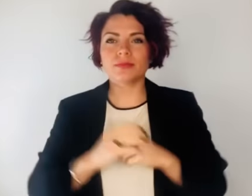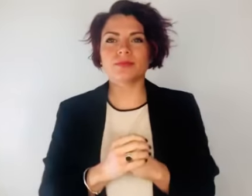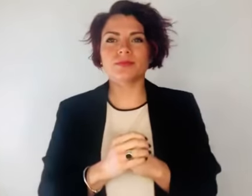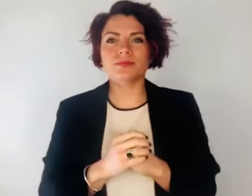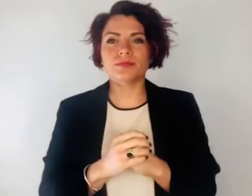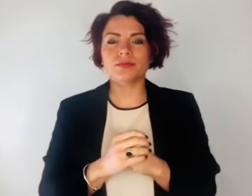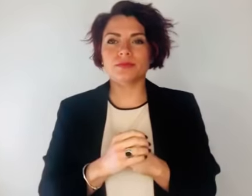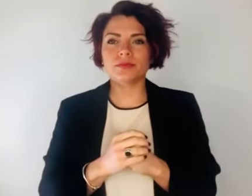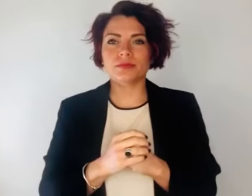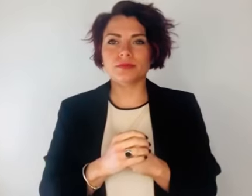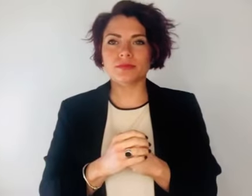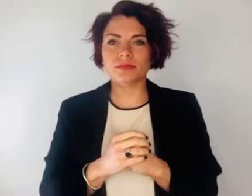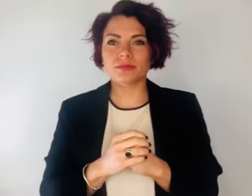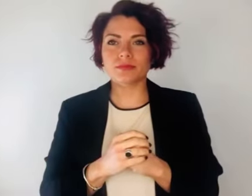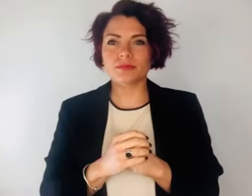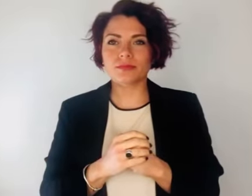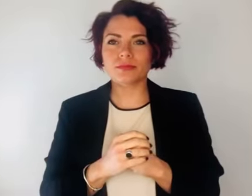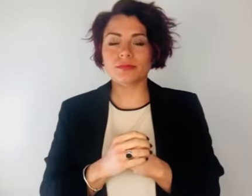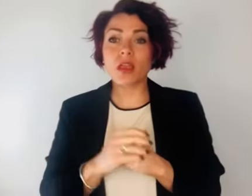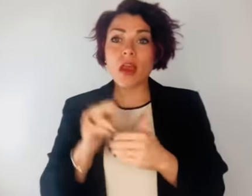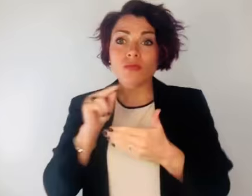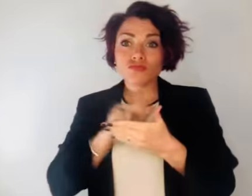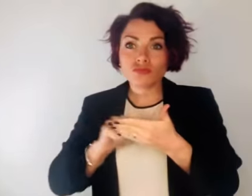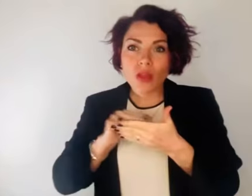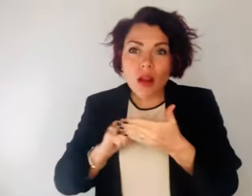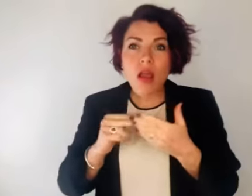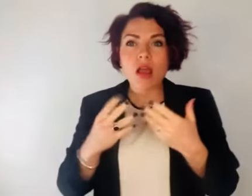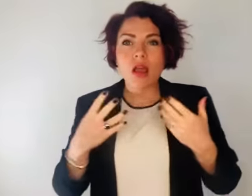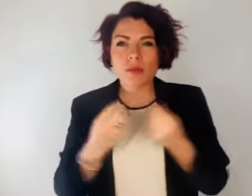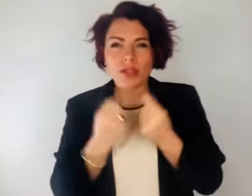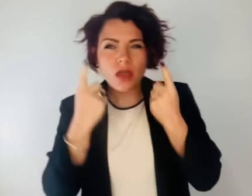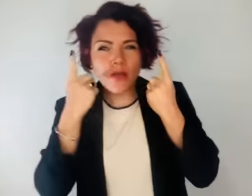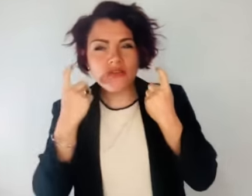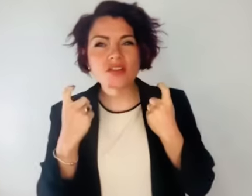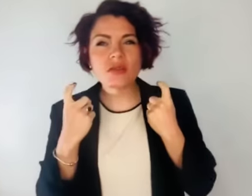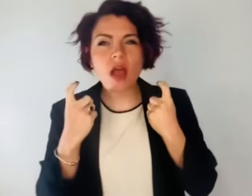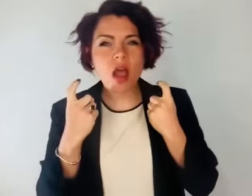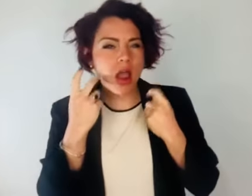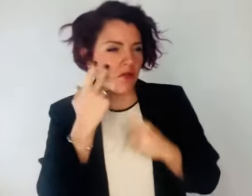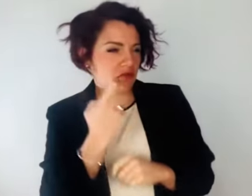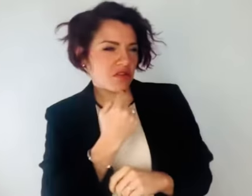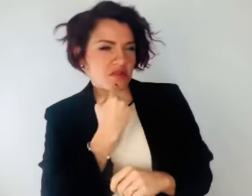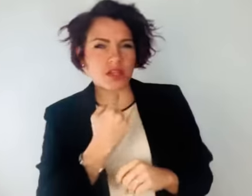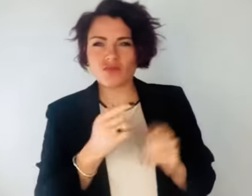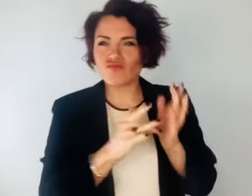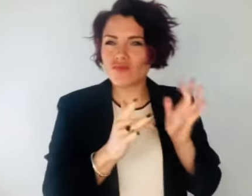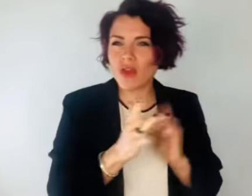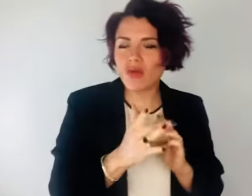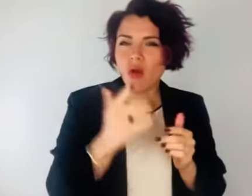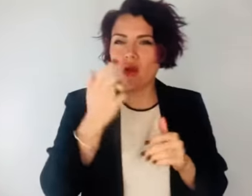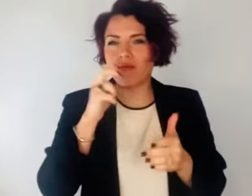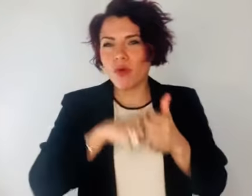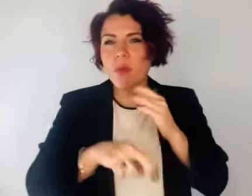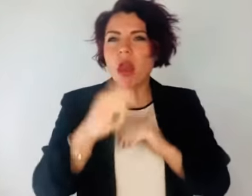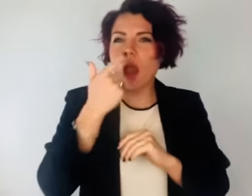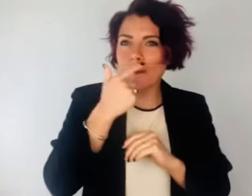n'erano molti che lo seguivano gli scribi che erano tra i farisei veduto lo mangiare con i pubblicani con i peccatori